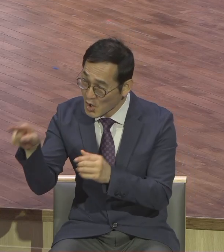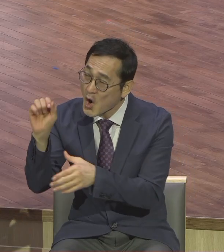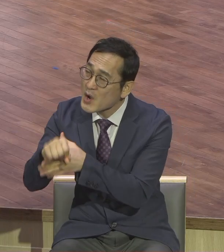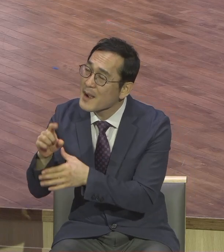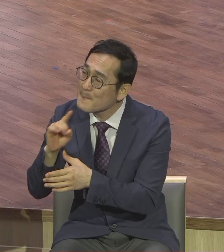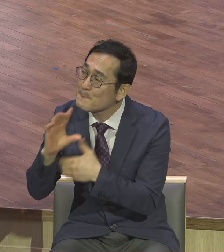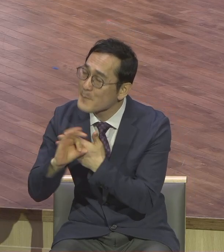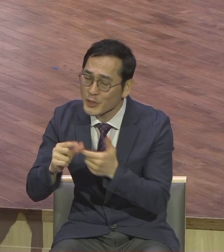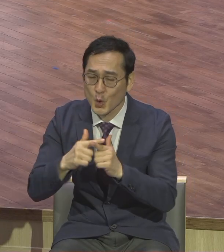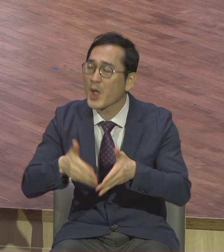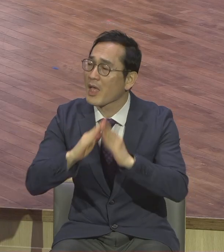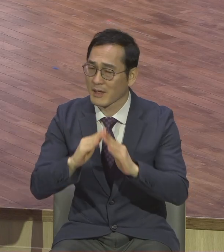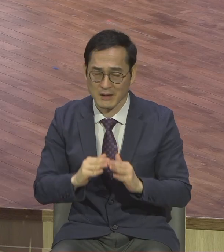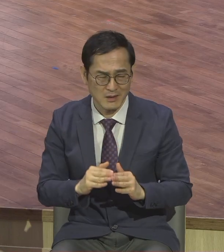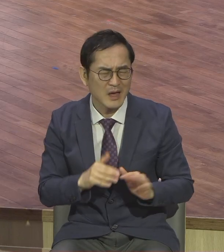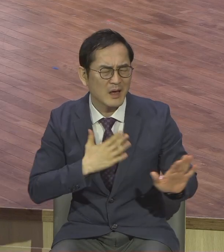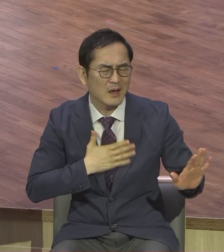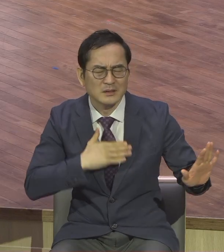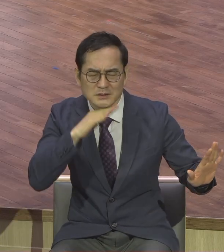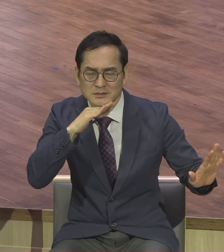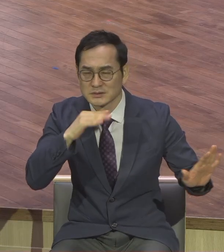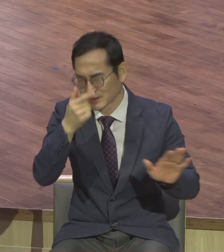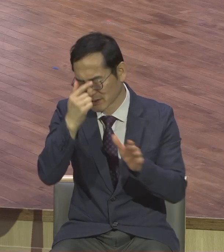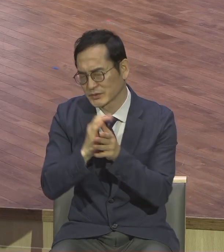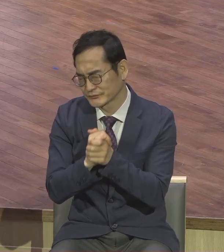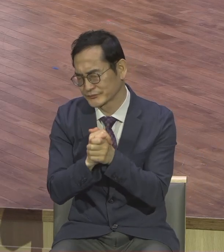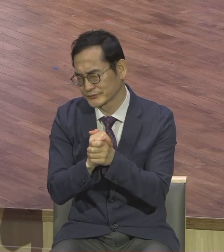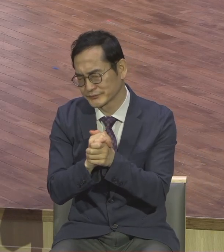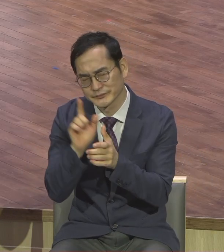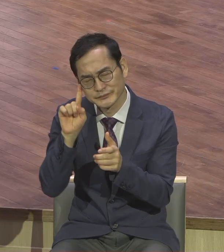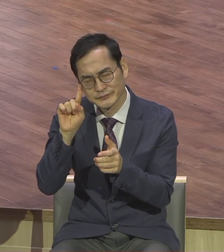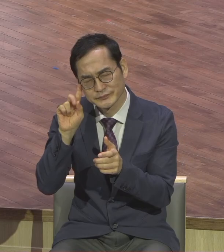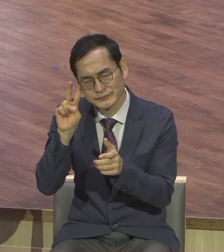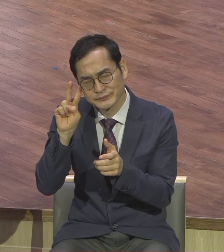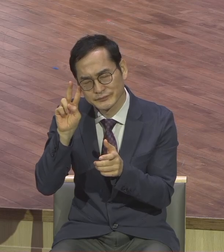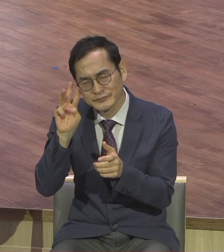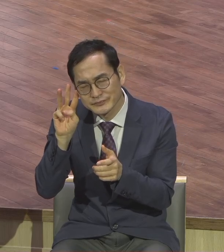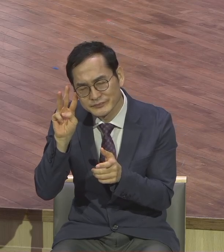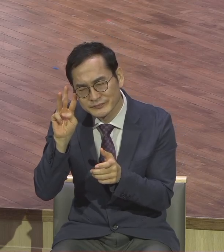그래서 기도를 하는 중에 3일째 됐을 때